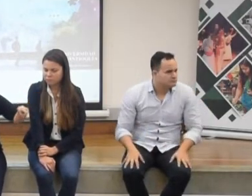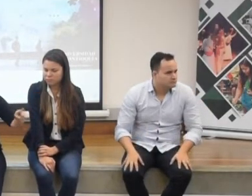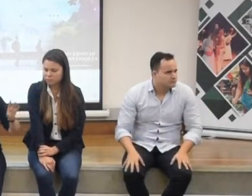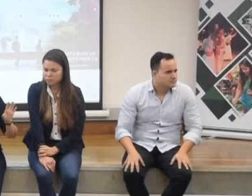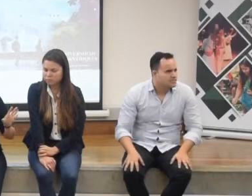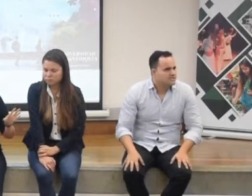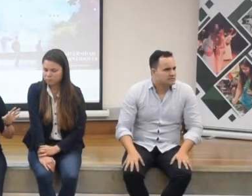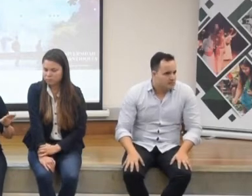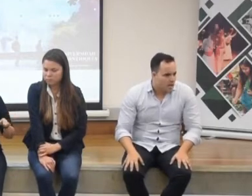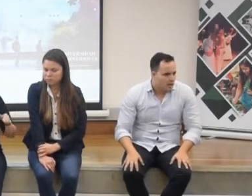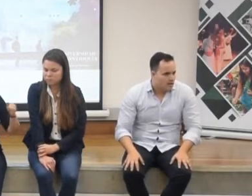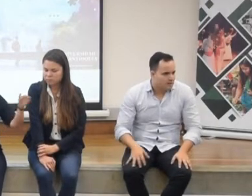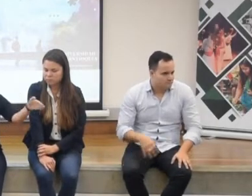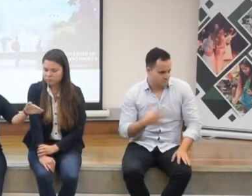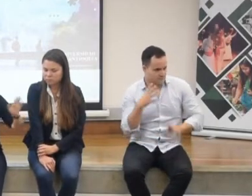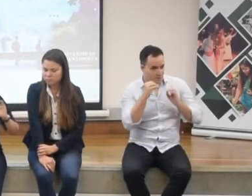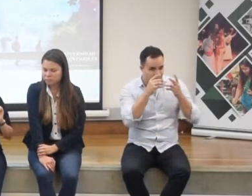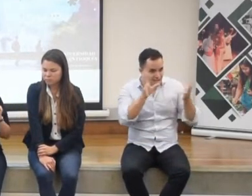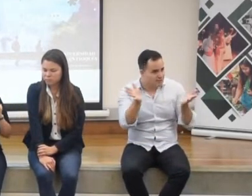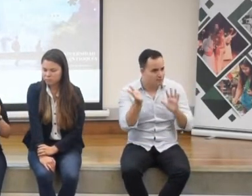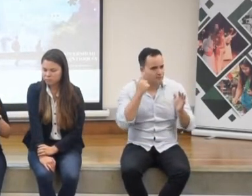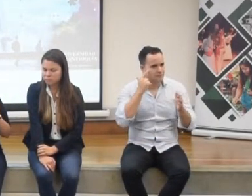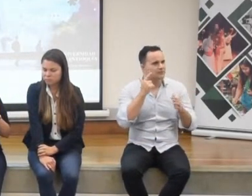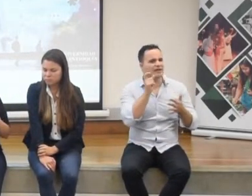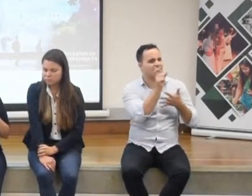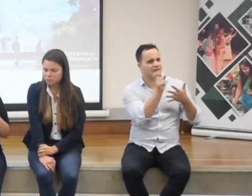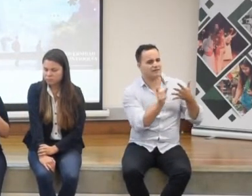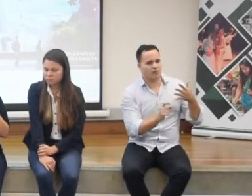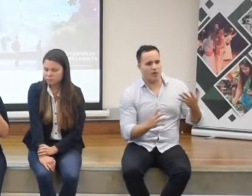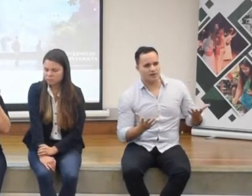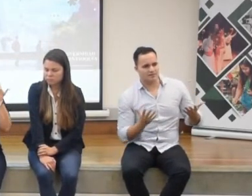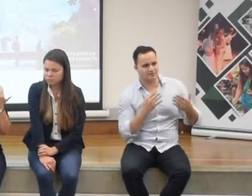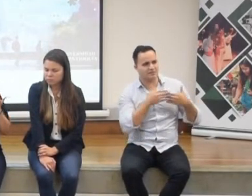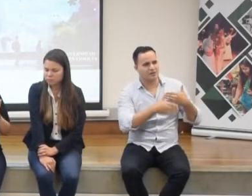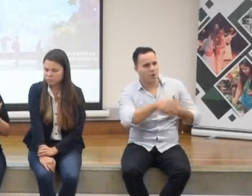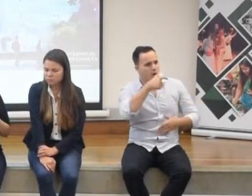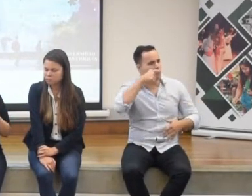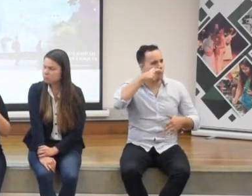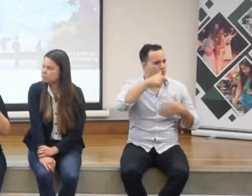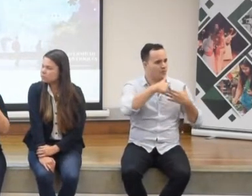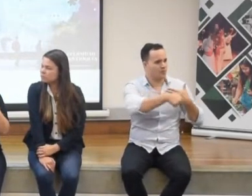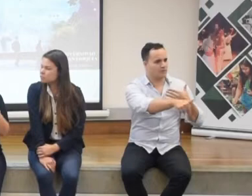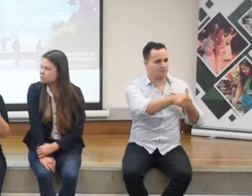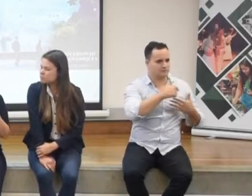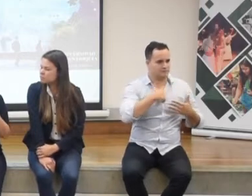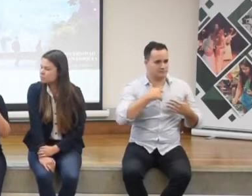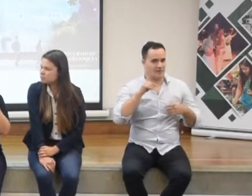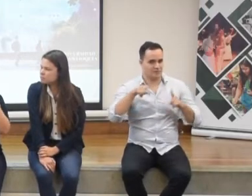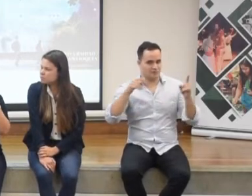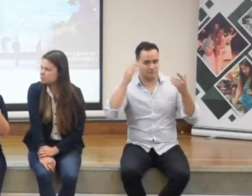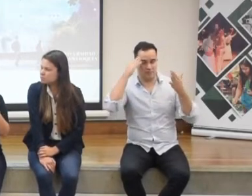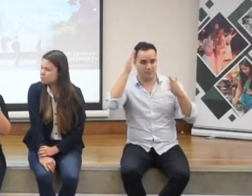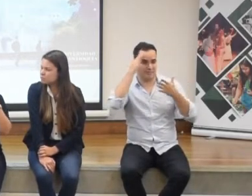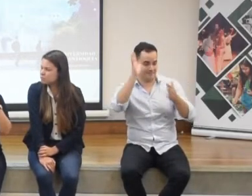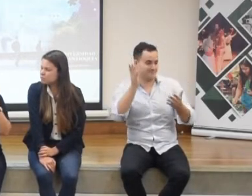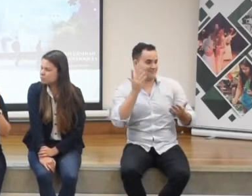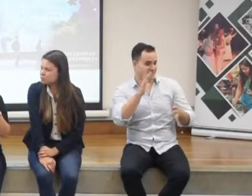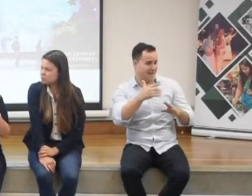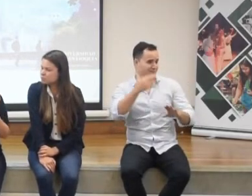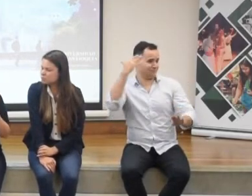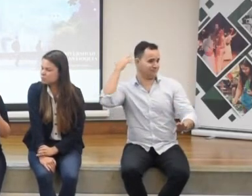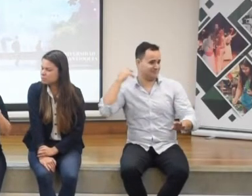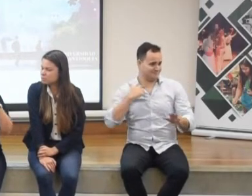los indicadores que se propuso la universidad sobre ese tema? Entonces, ¿les parece si acordamos que el tema